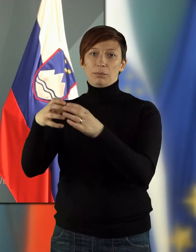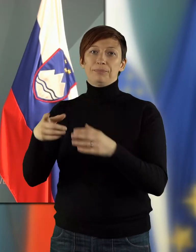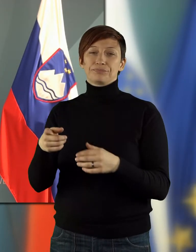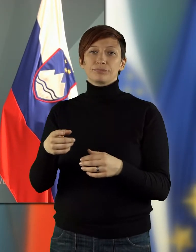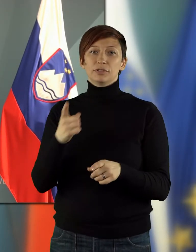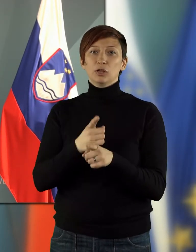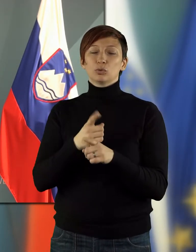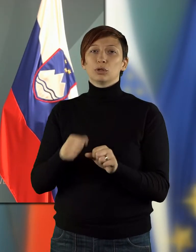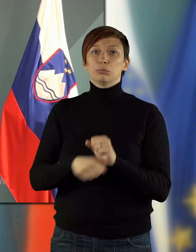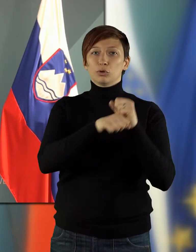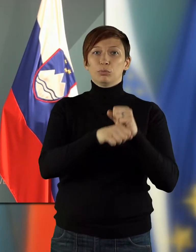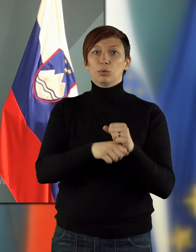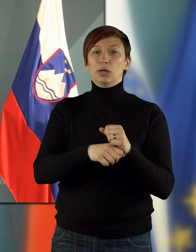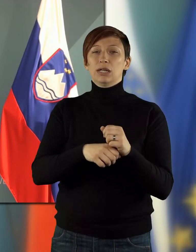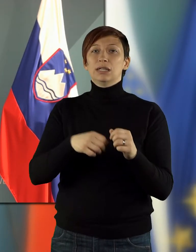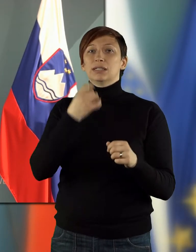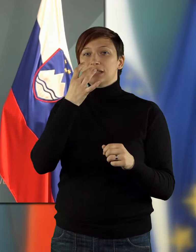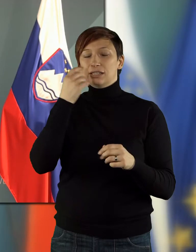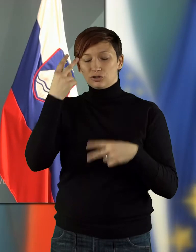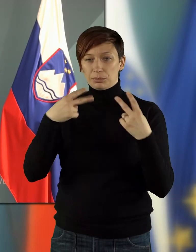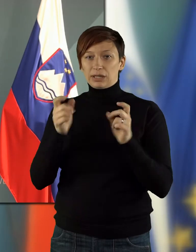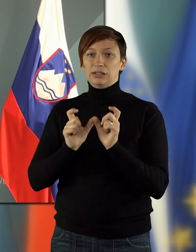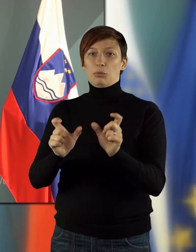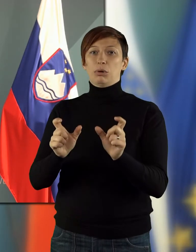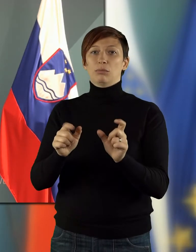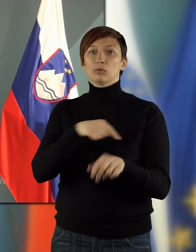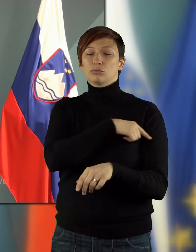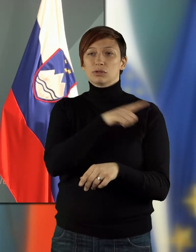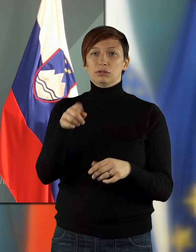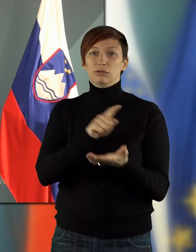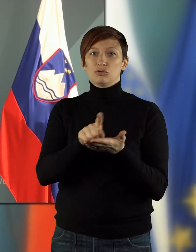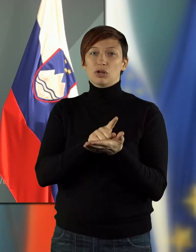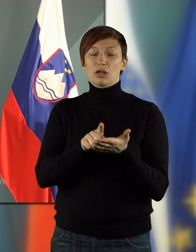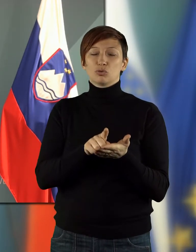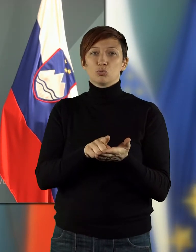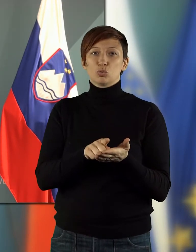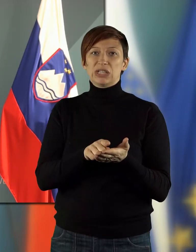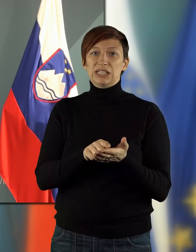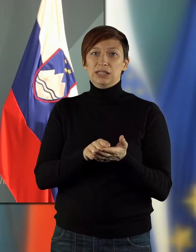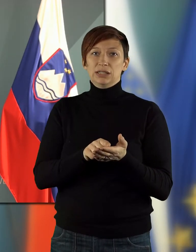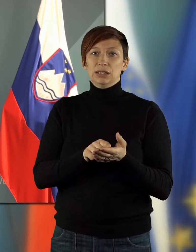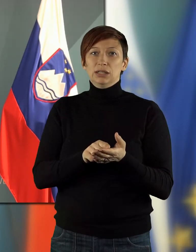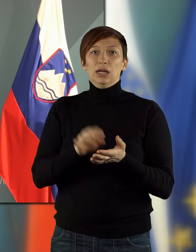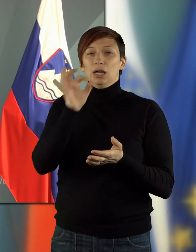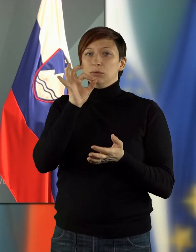so podpora tudi ugotovitve strateškega pregleda obrambe. V vsem tem času ni bilo